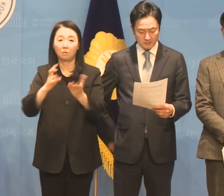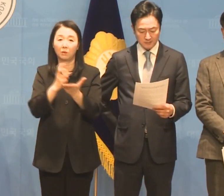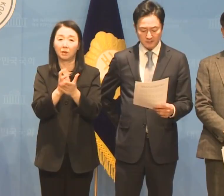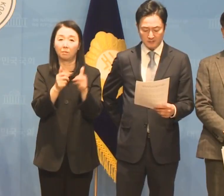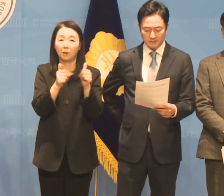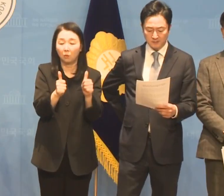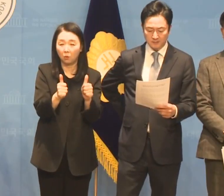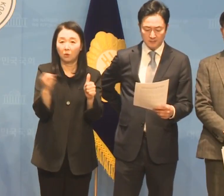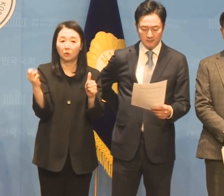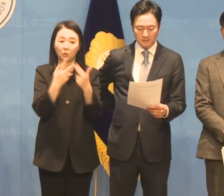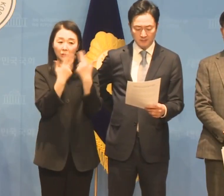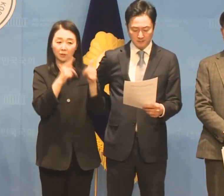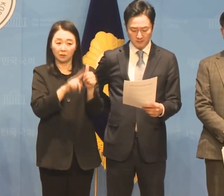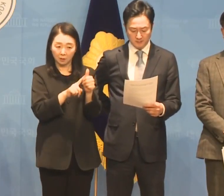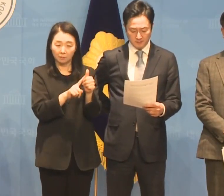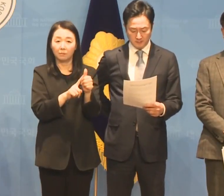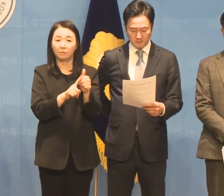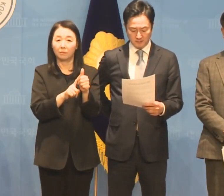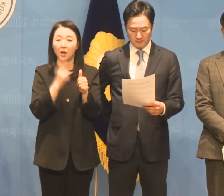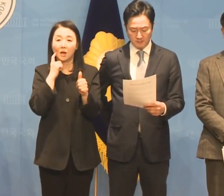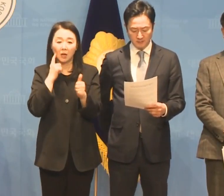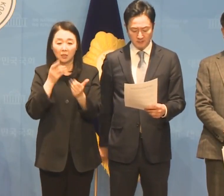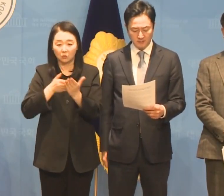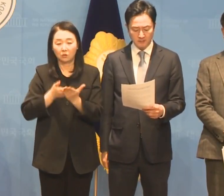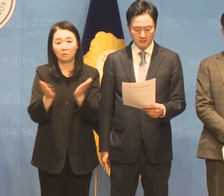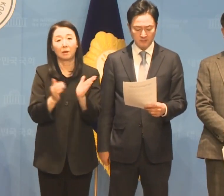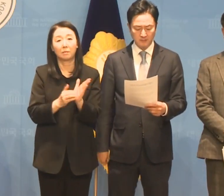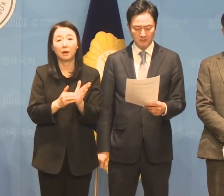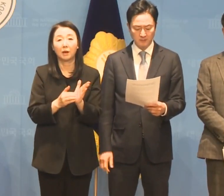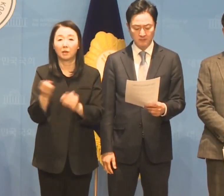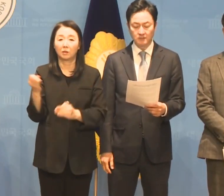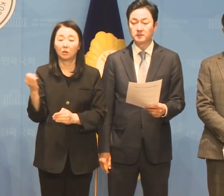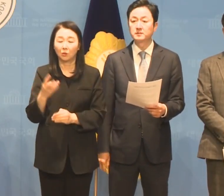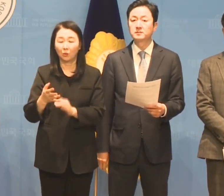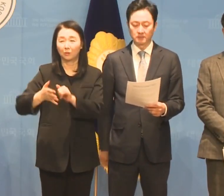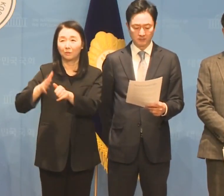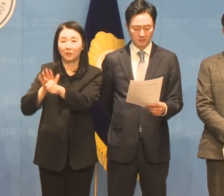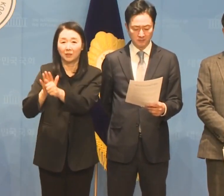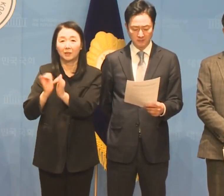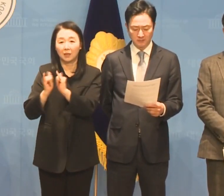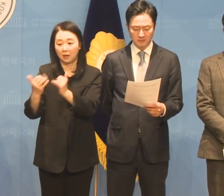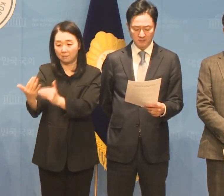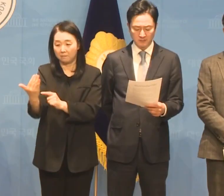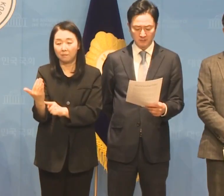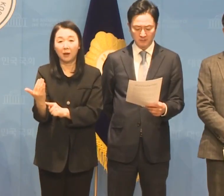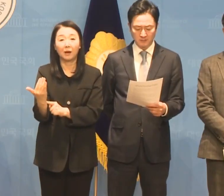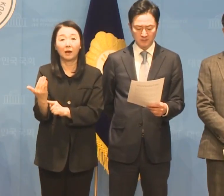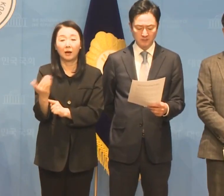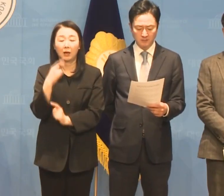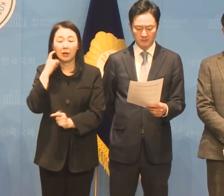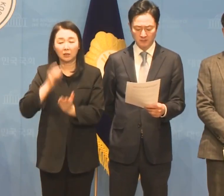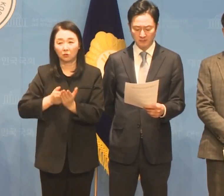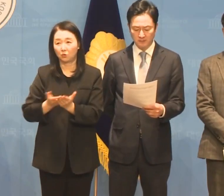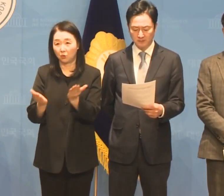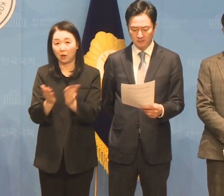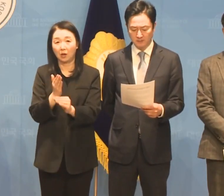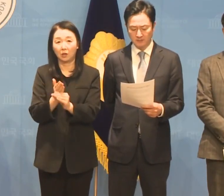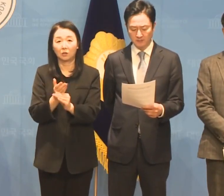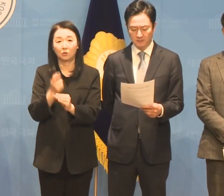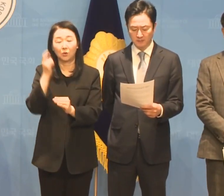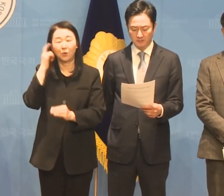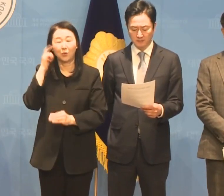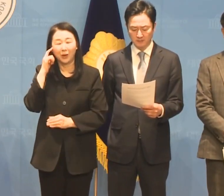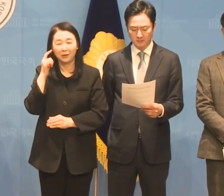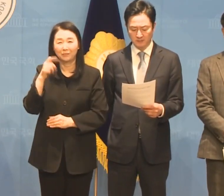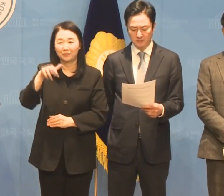및 이재명 대표에 대한 허위 사실을 유포하는 등 극우 지지자들을 대상으로 가짜뉴스를 유포하면서